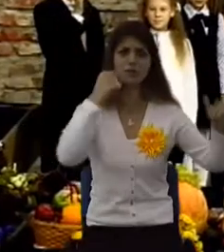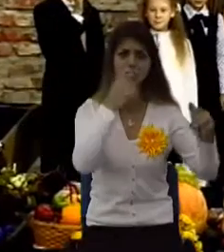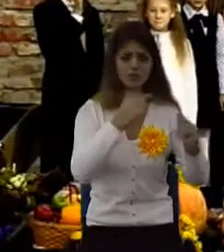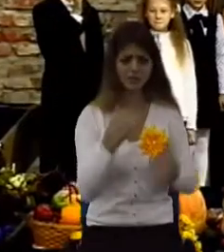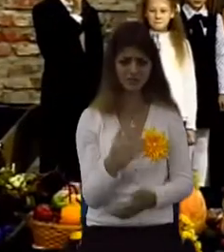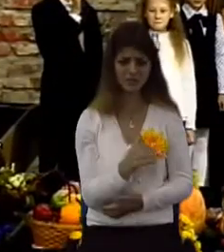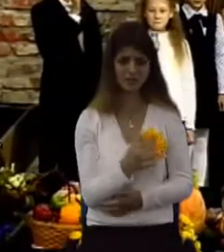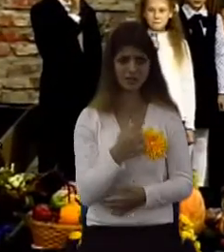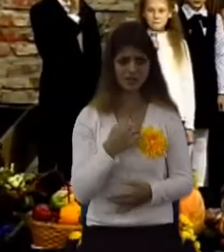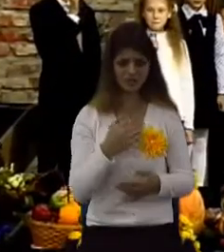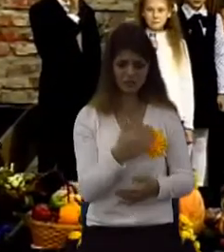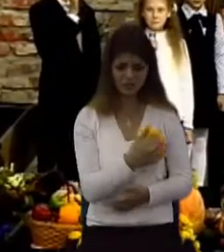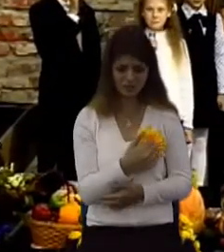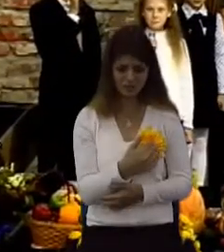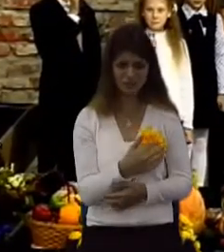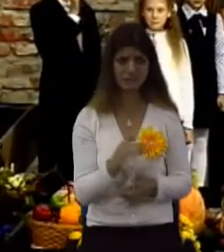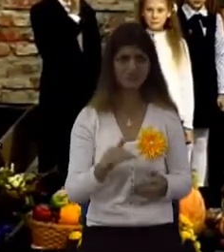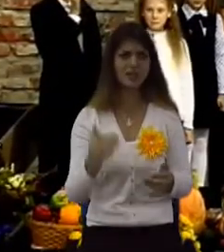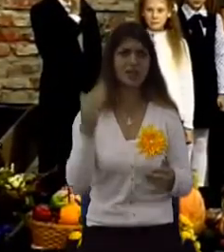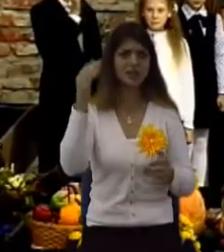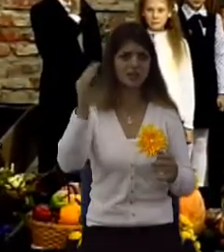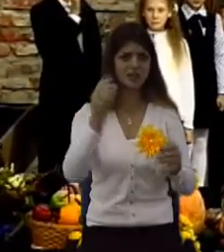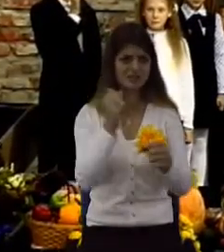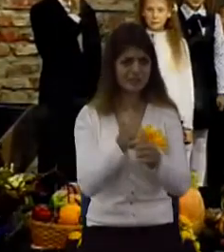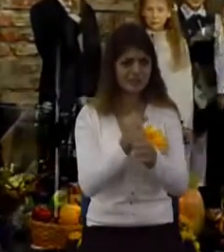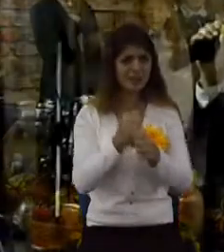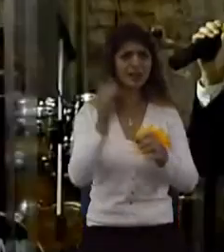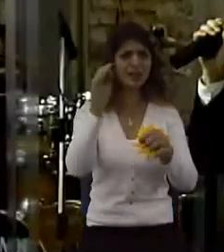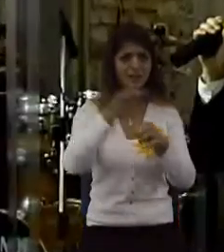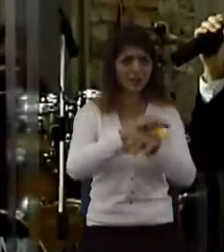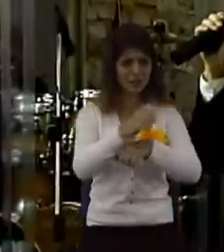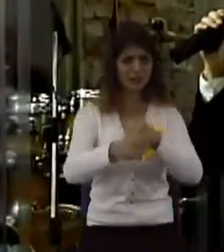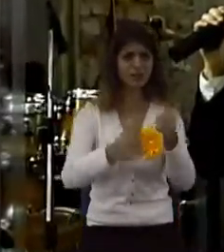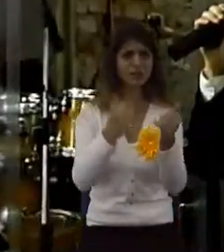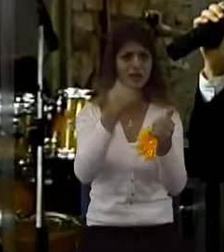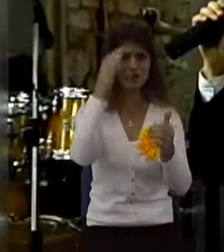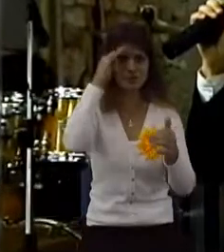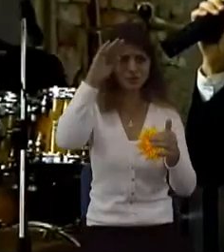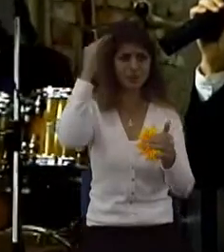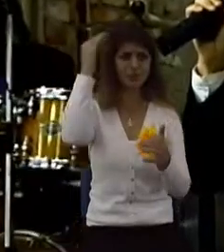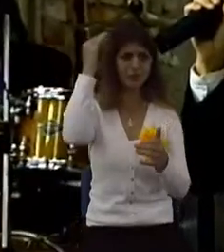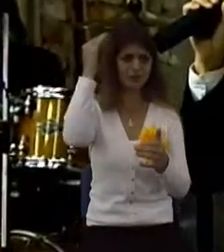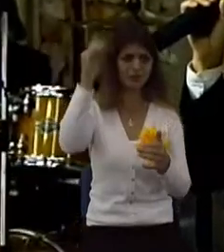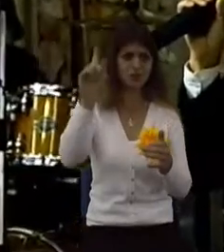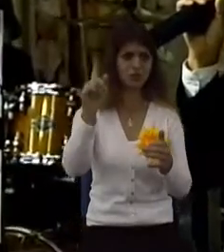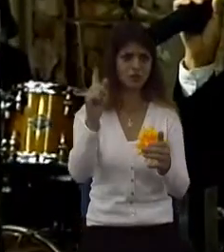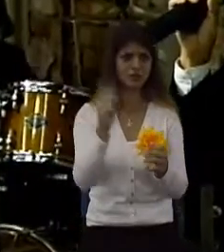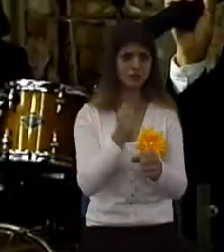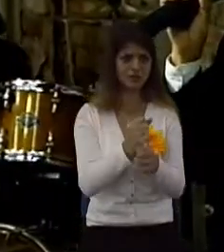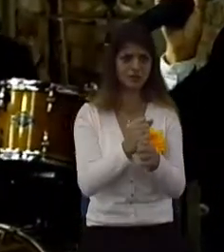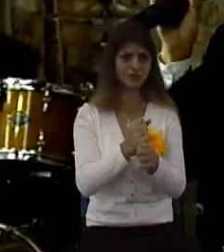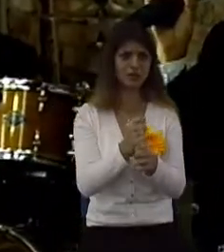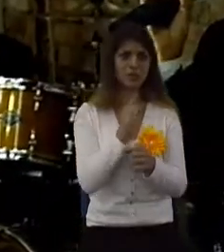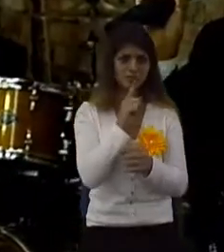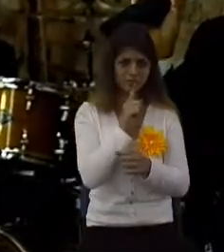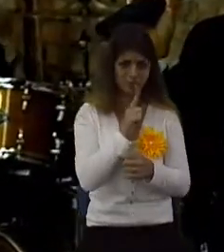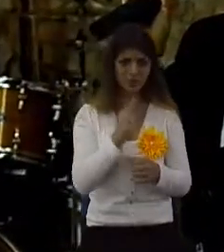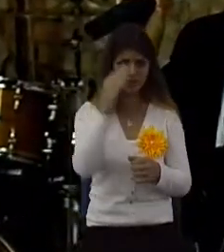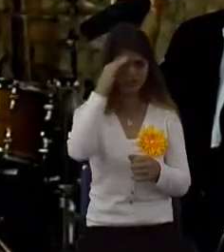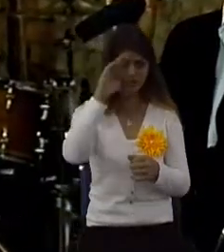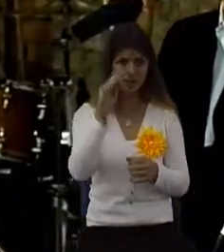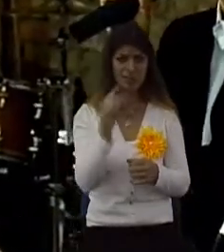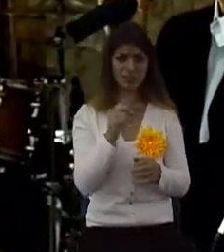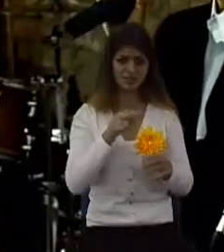уст младенцев и грудных детей Ты устроил хвалу ради врагов Твоих, дабы сделать безмолвными врага